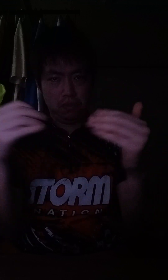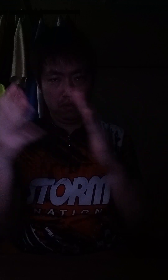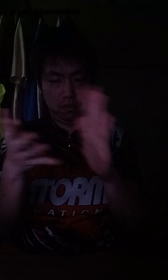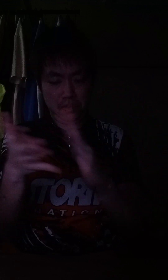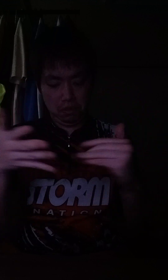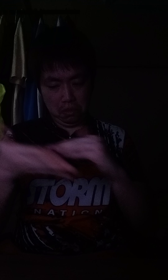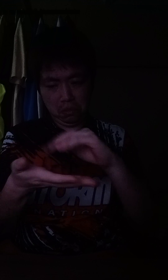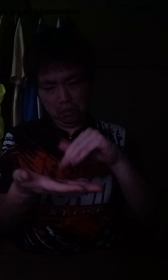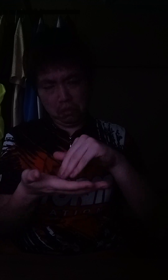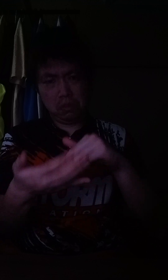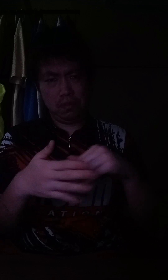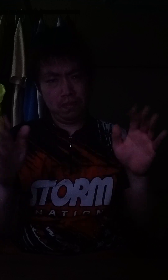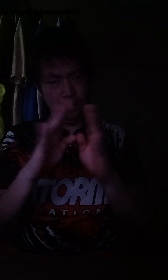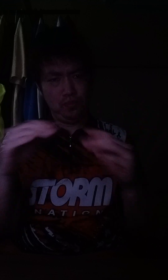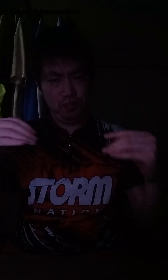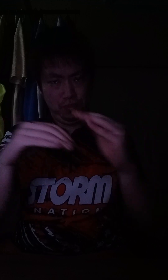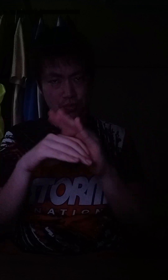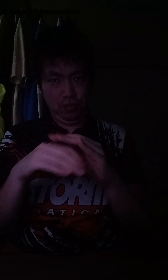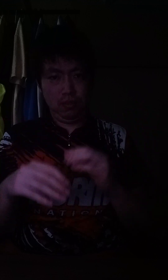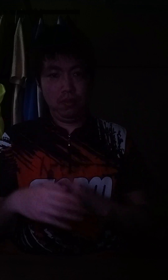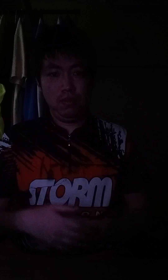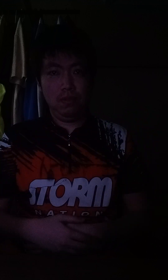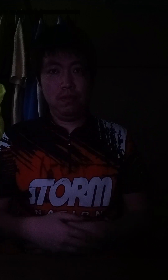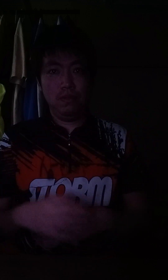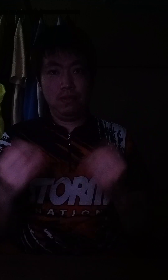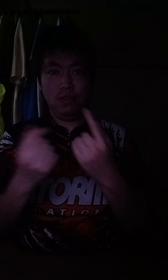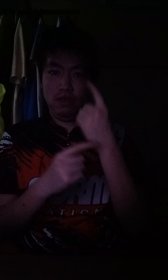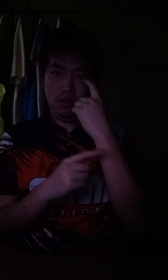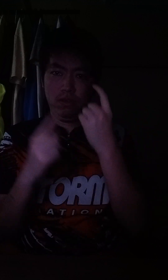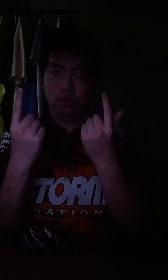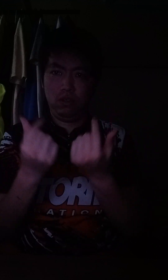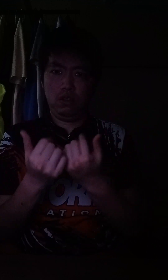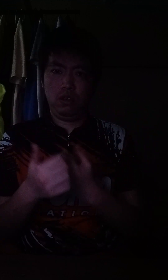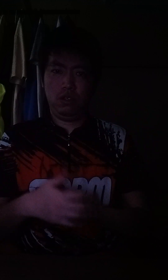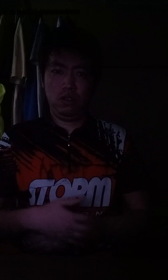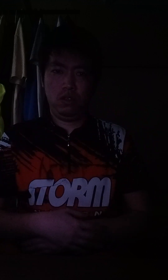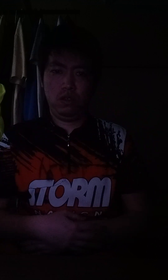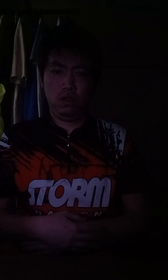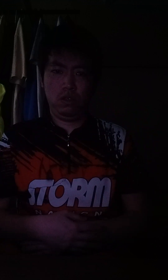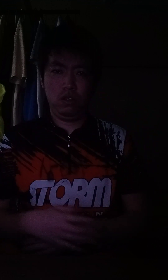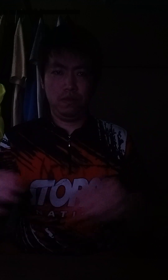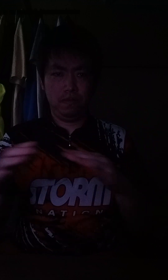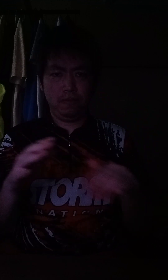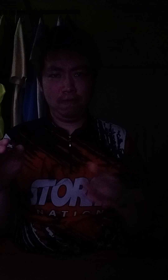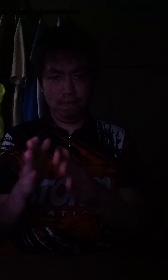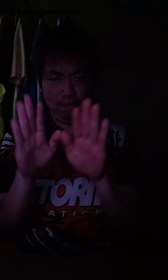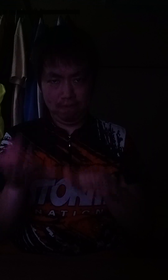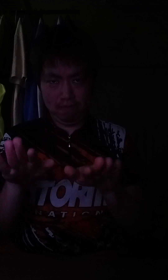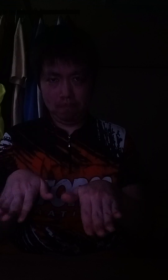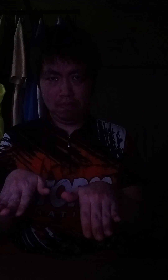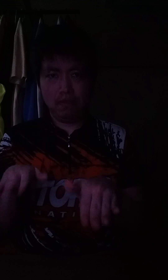이렇게 양쪽으로 마주보고 있었어요. 그렇게 생각해요. 바닥으로 향하게 해주는 수술을 한 거죠.